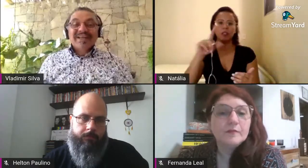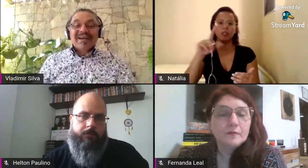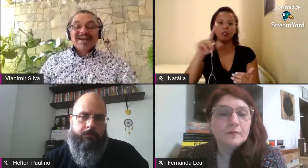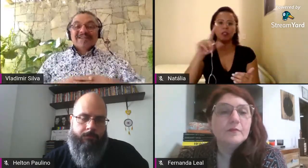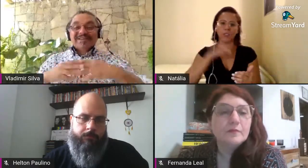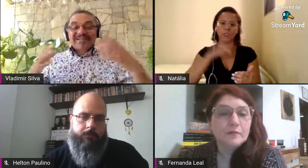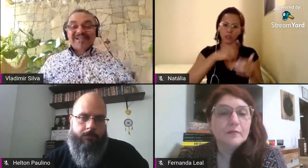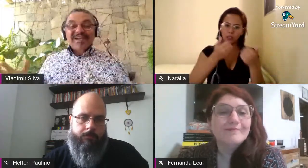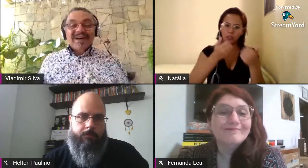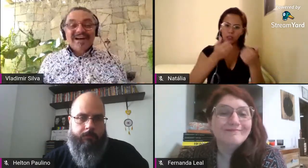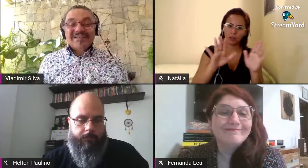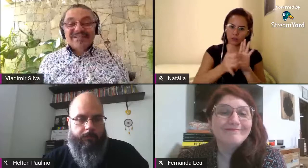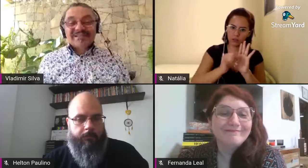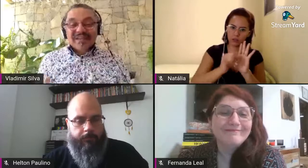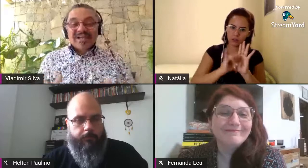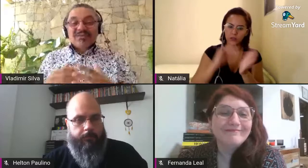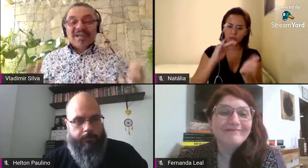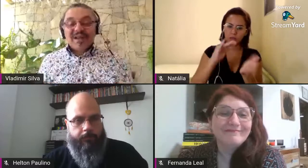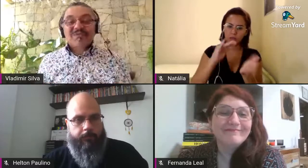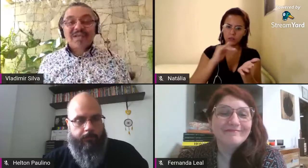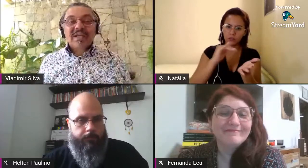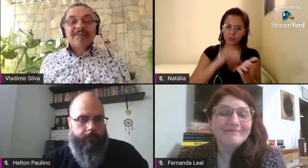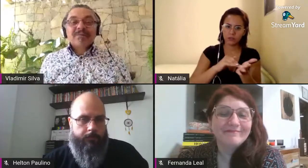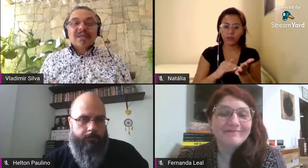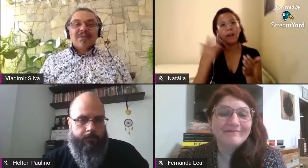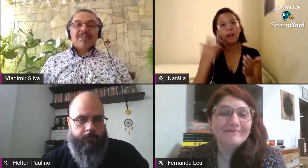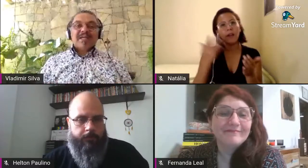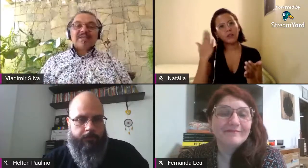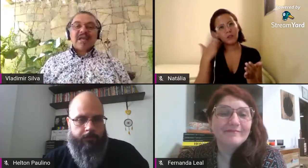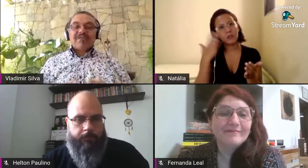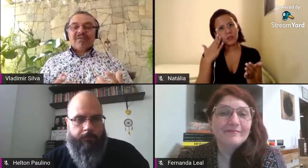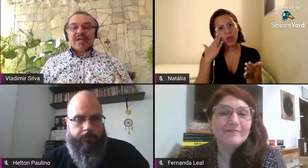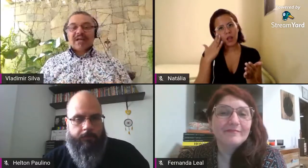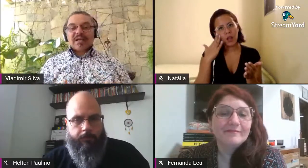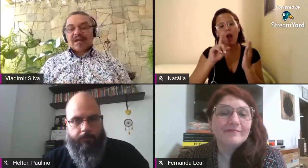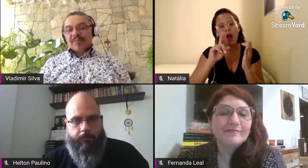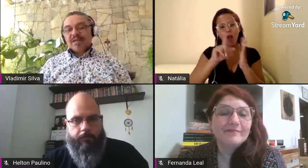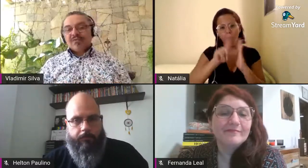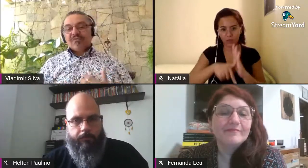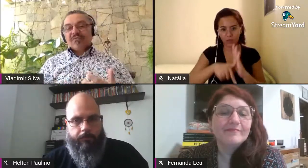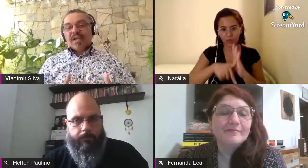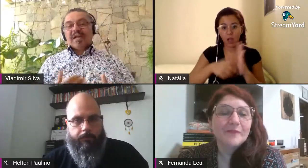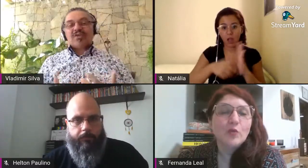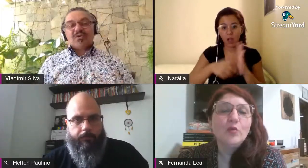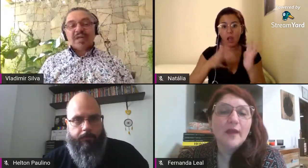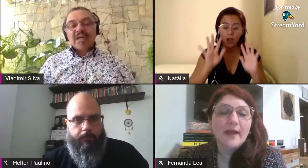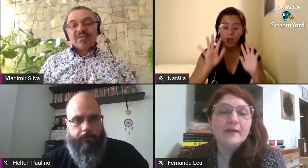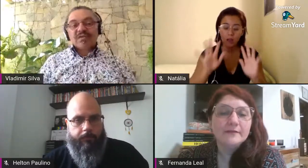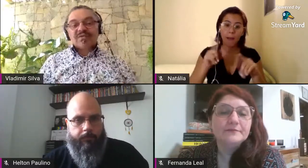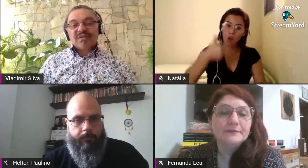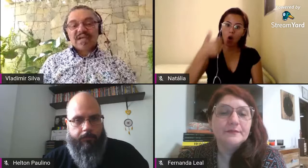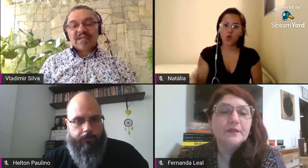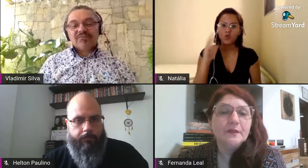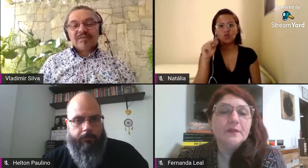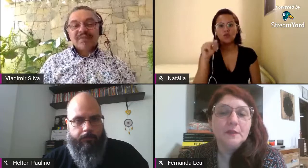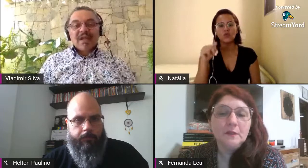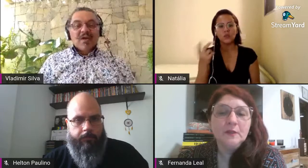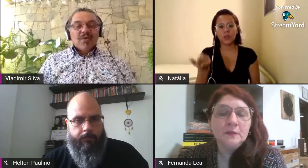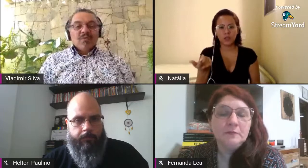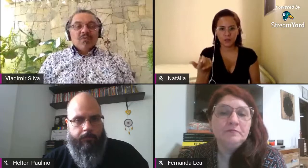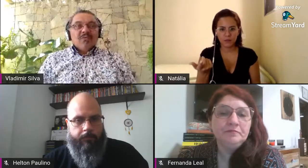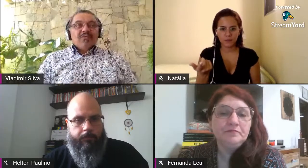nunca, antes ter do que não ter, mas revela claramente um fim eleitoreiro nisso daí,